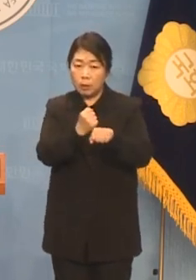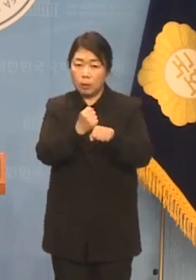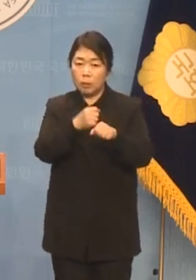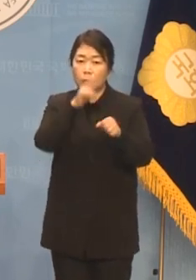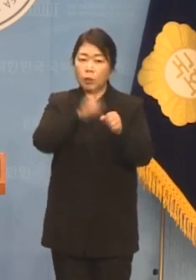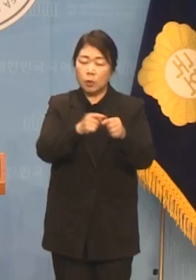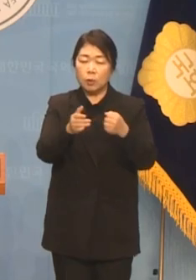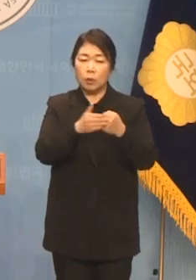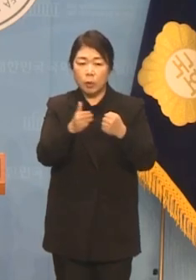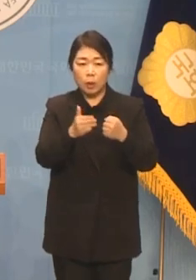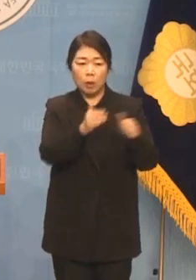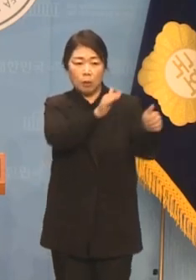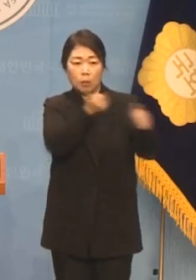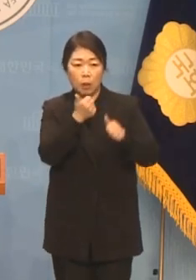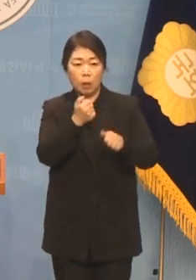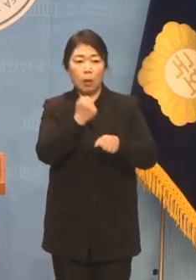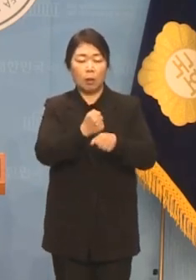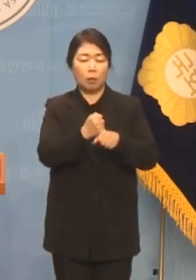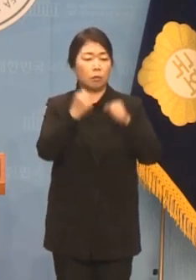뭐겠습니까